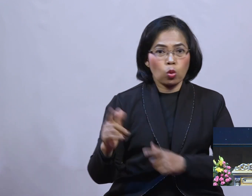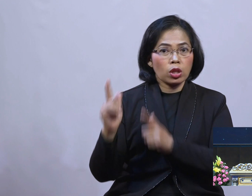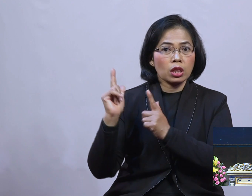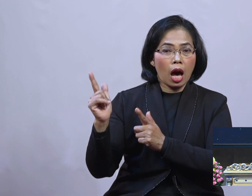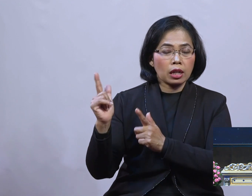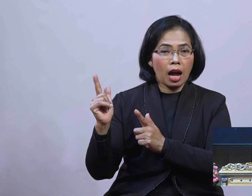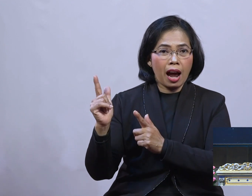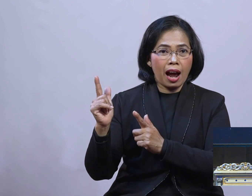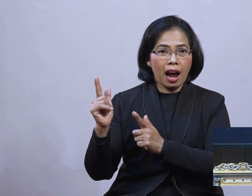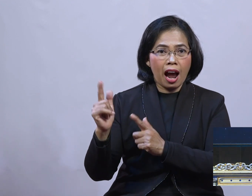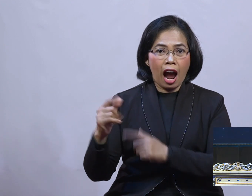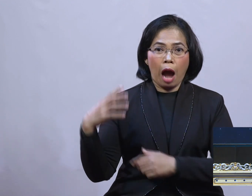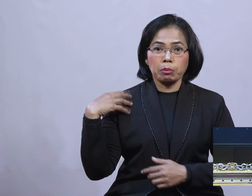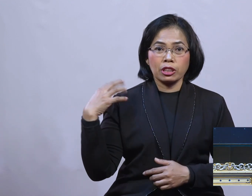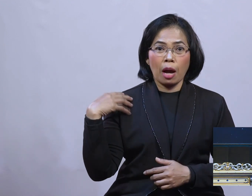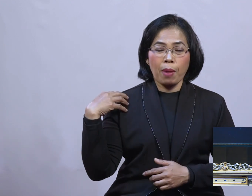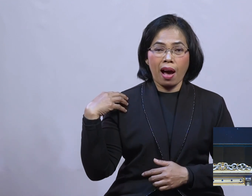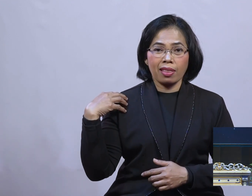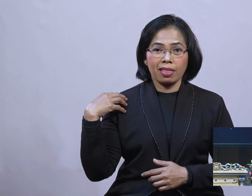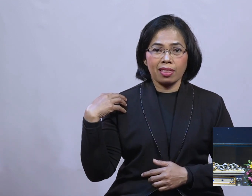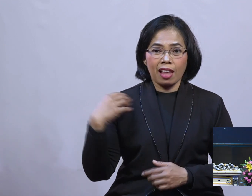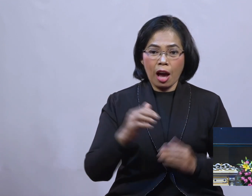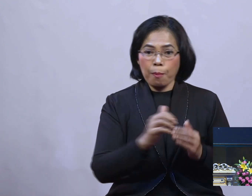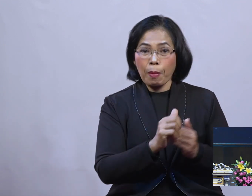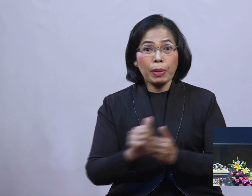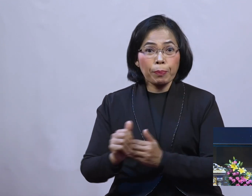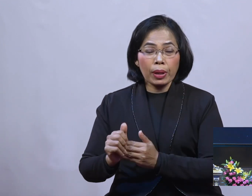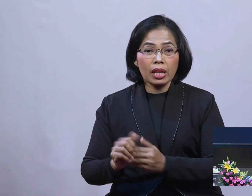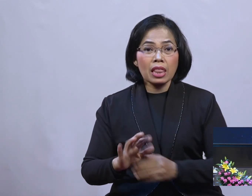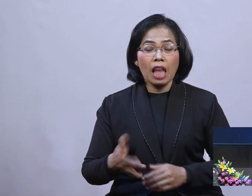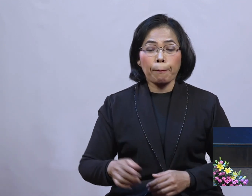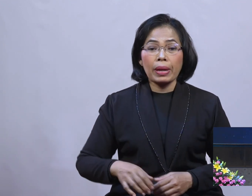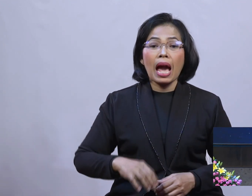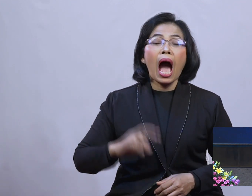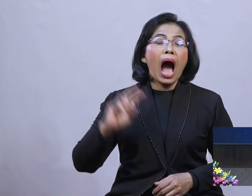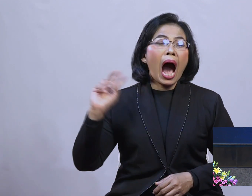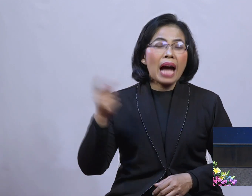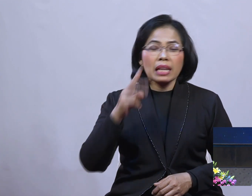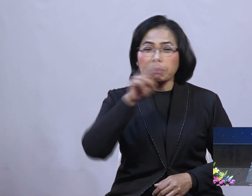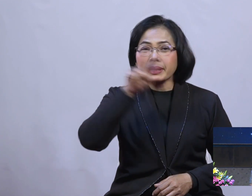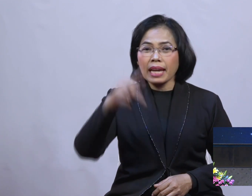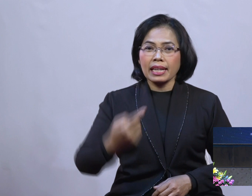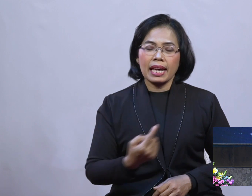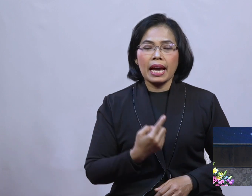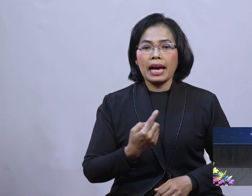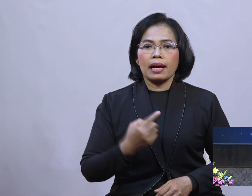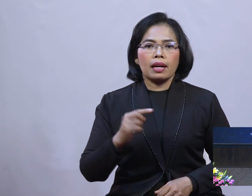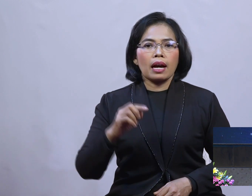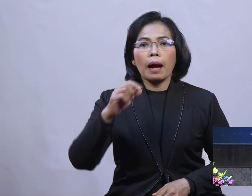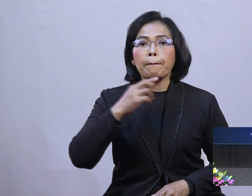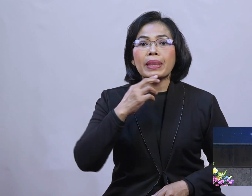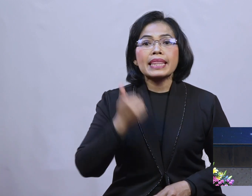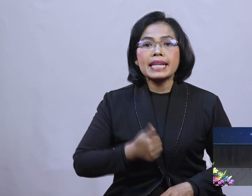orang yang banyak kodenya pejabat oleh menyebut dirinya pemimpin tapi hanya mencari kepentingan sendiri